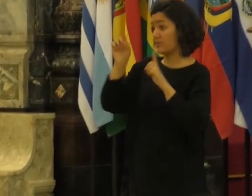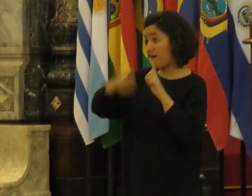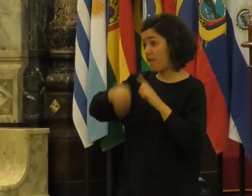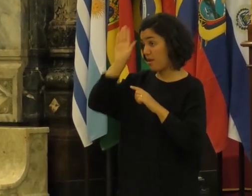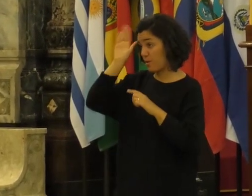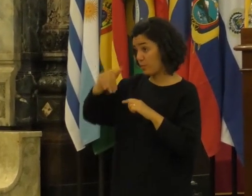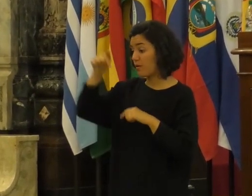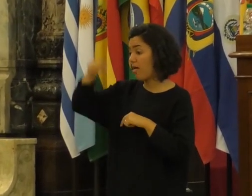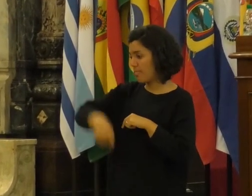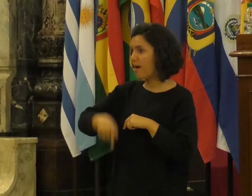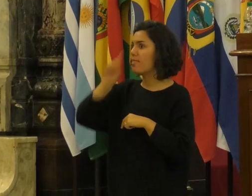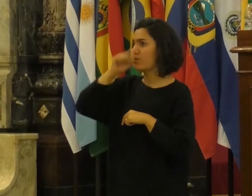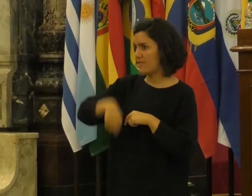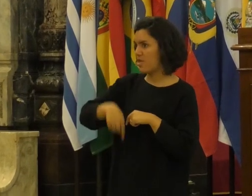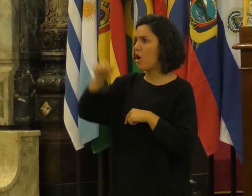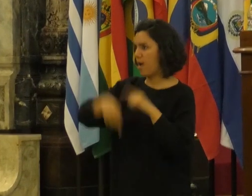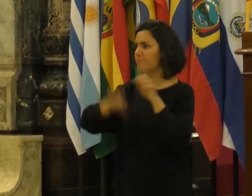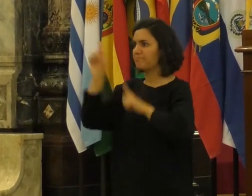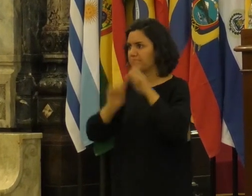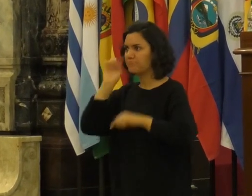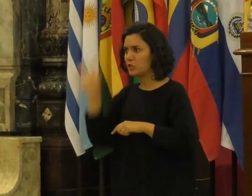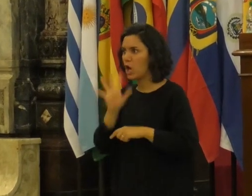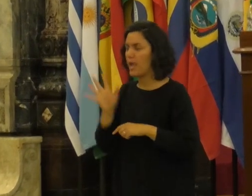República, acá en Montevideo. ¿A la Facultad de Psicología?